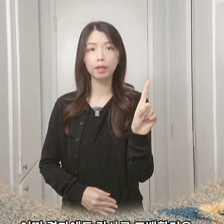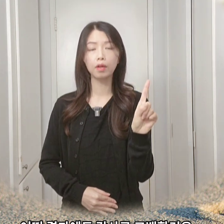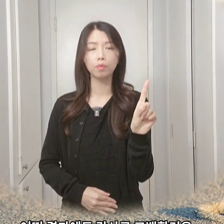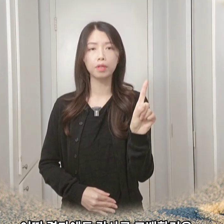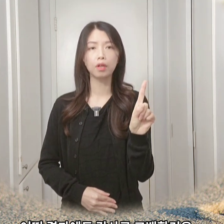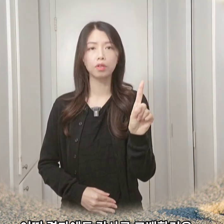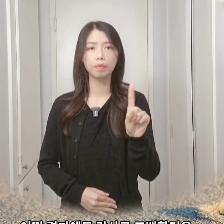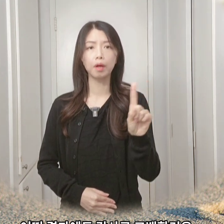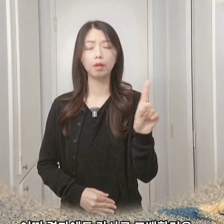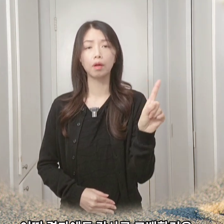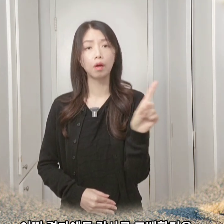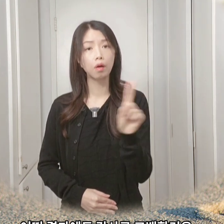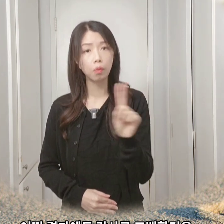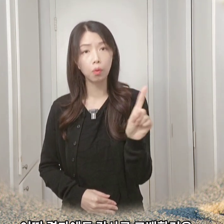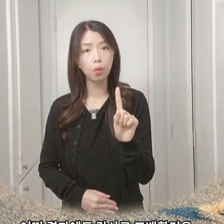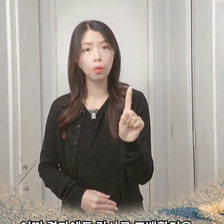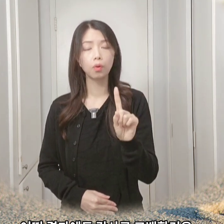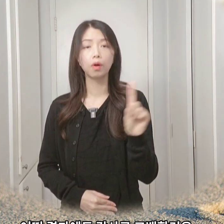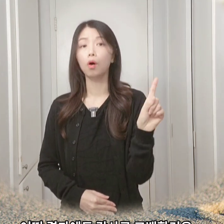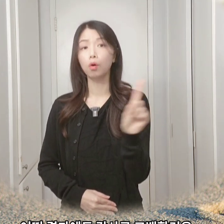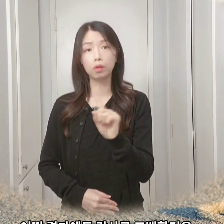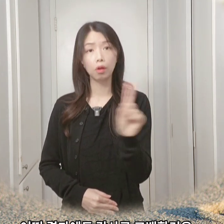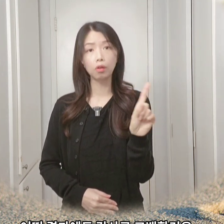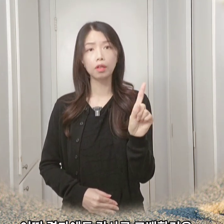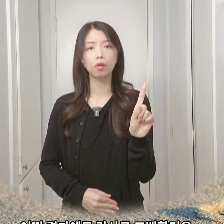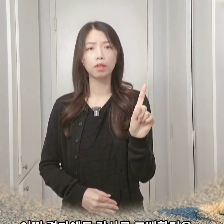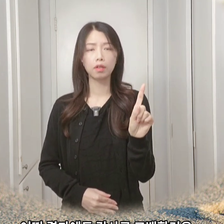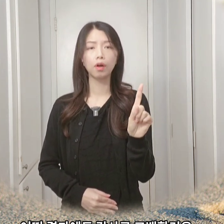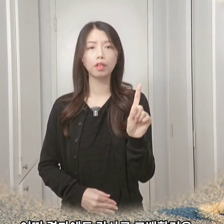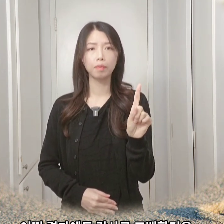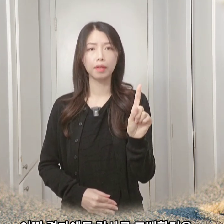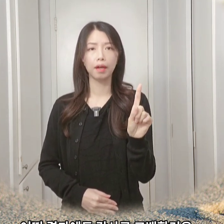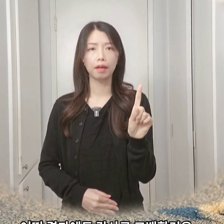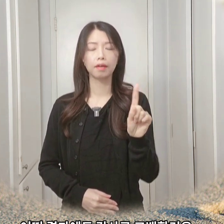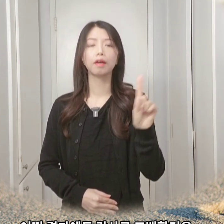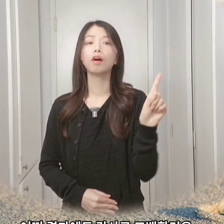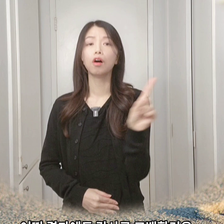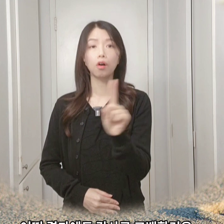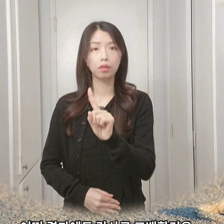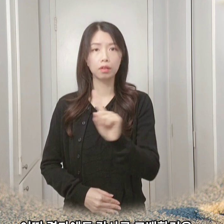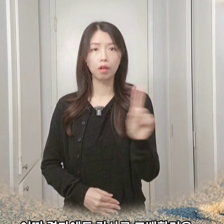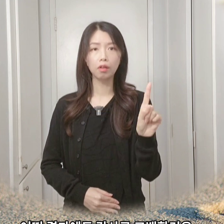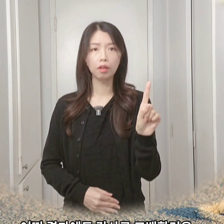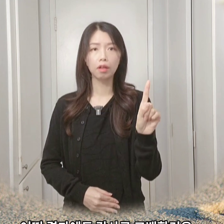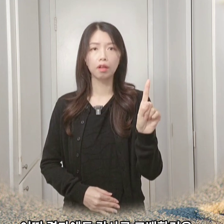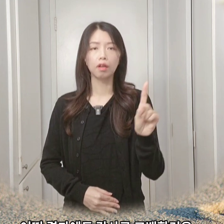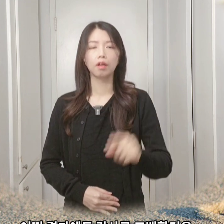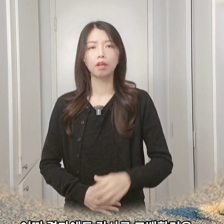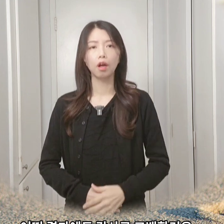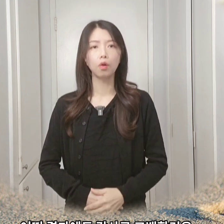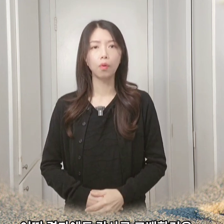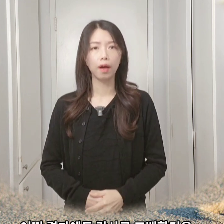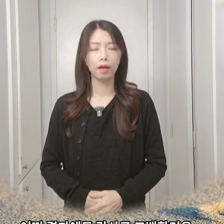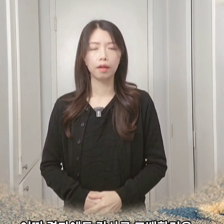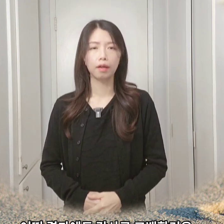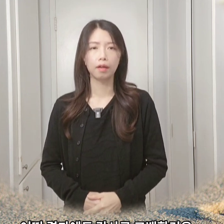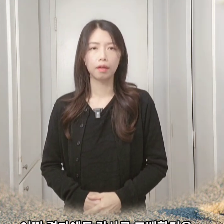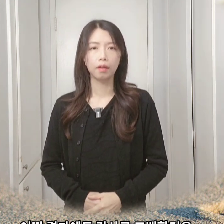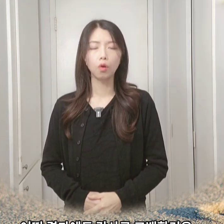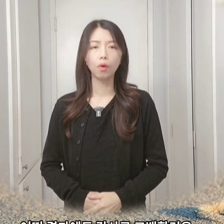오른쪽 빠르게 움직여 주시면 어떤 이런 뜻의 수어가 됩니다. 어떤